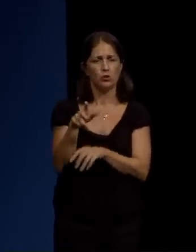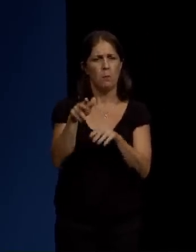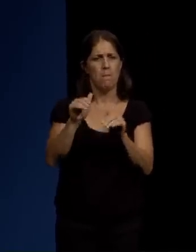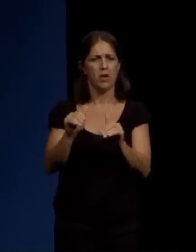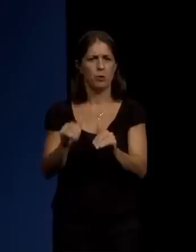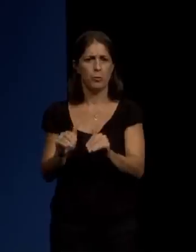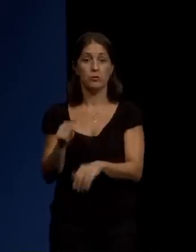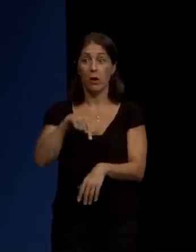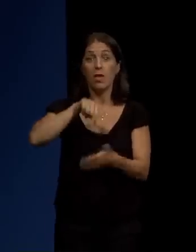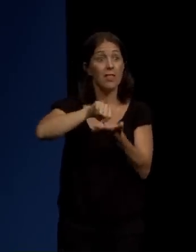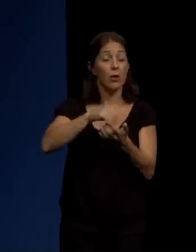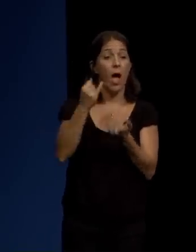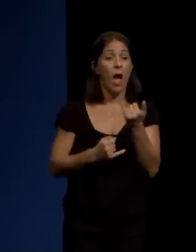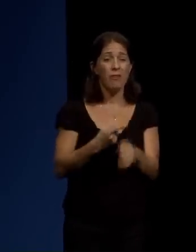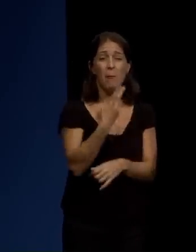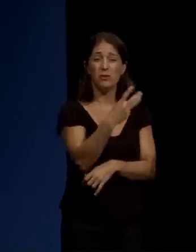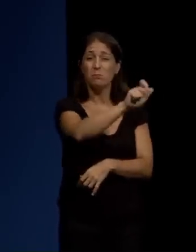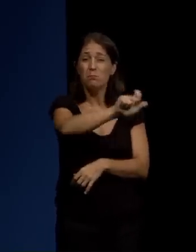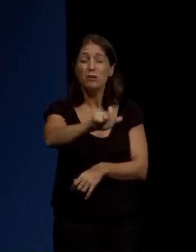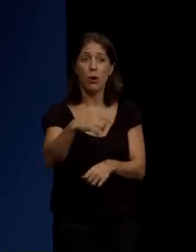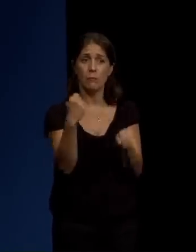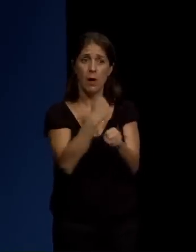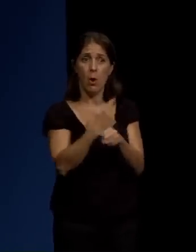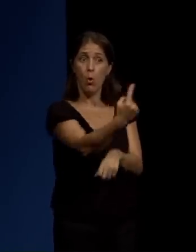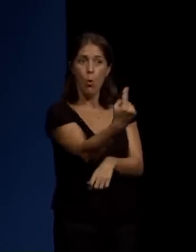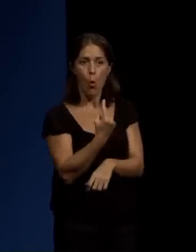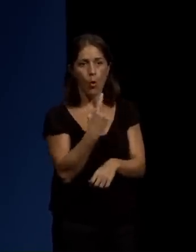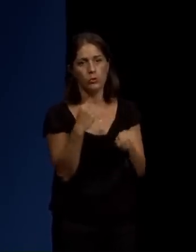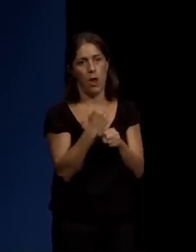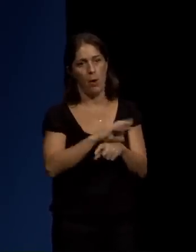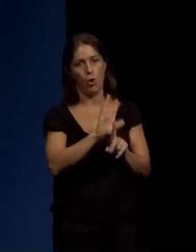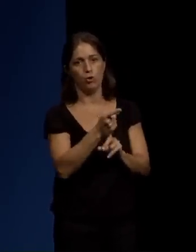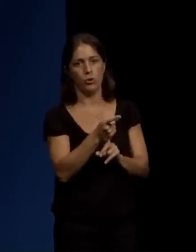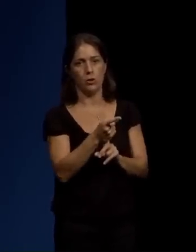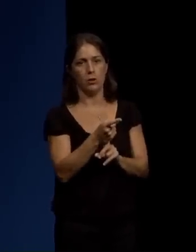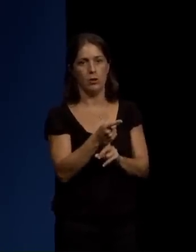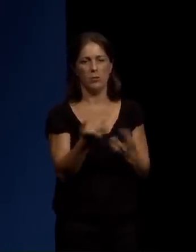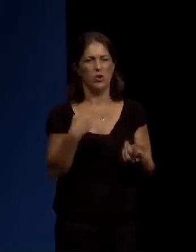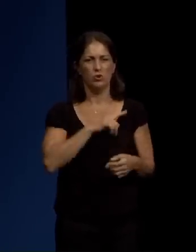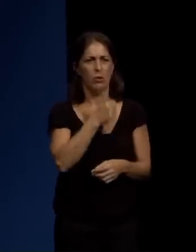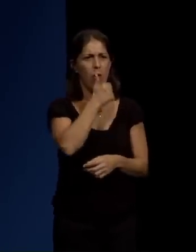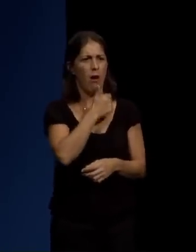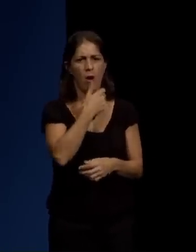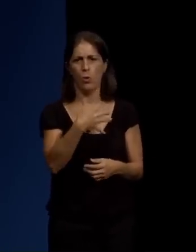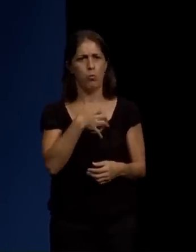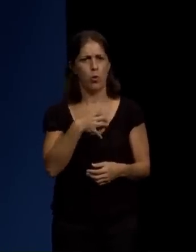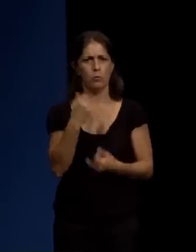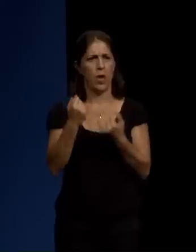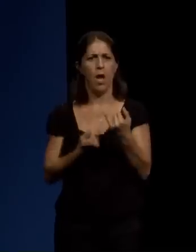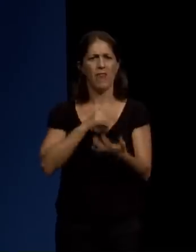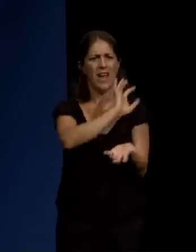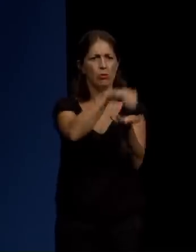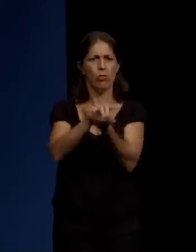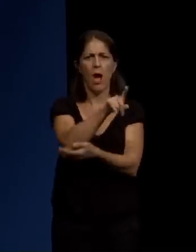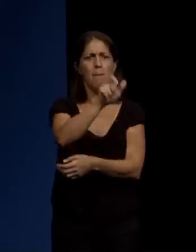Nesta cidade, só unha de cada 3 persoas en idade laboral ten emprego. Eu digo que non nos podemos resignar a isto, que fai falta que xente decente chegue ás